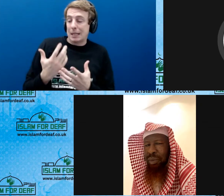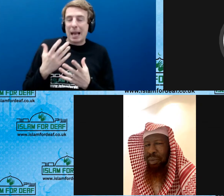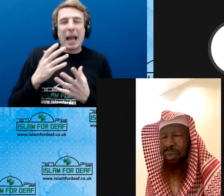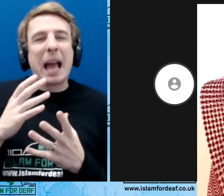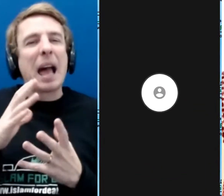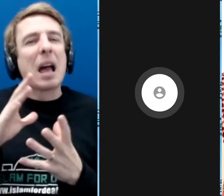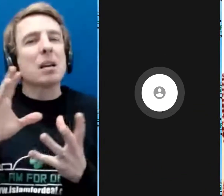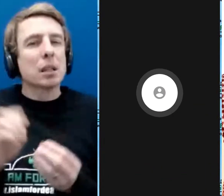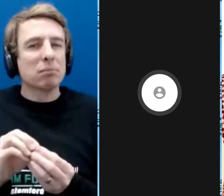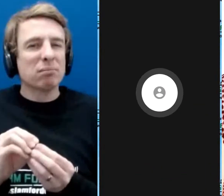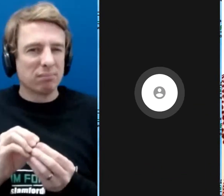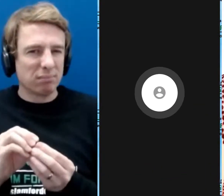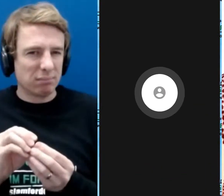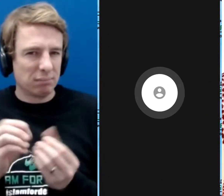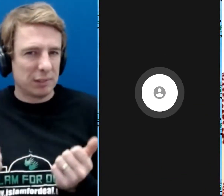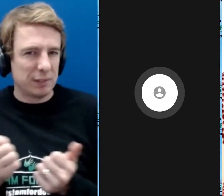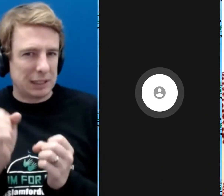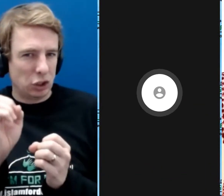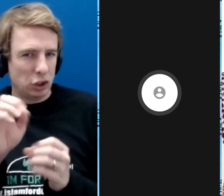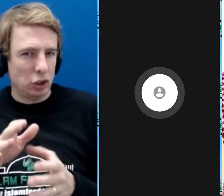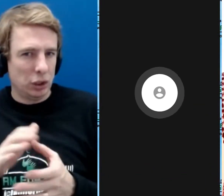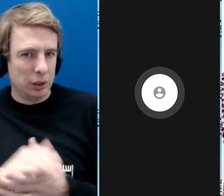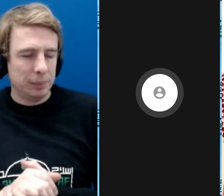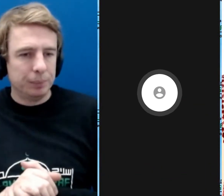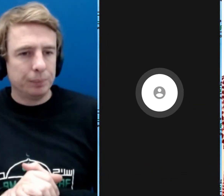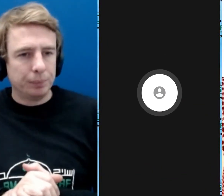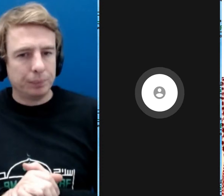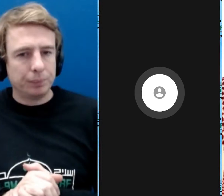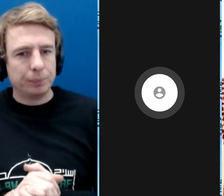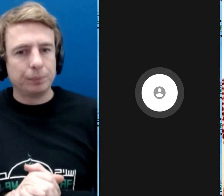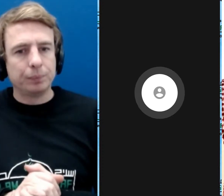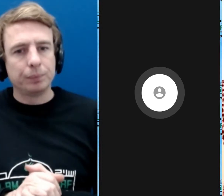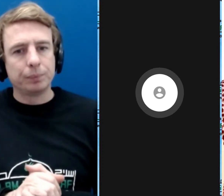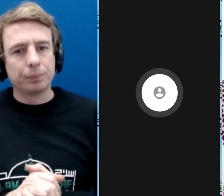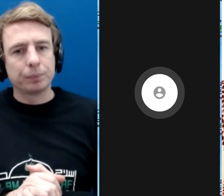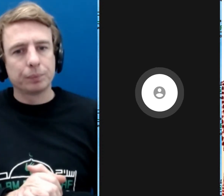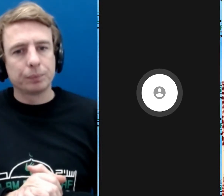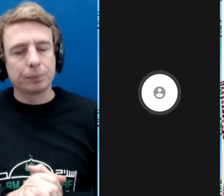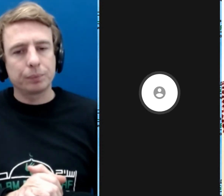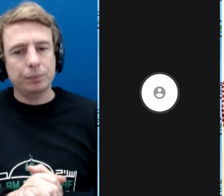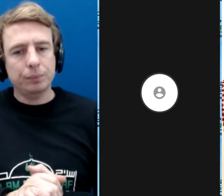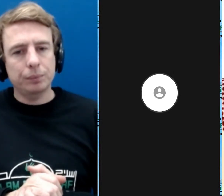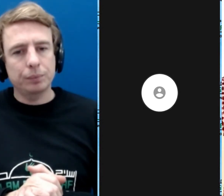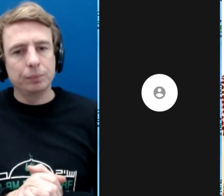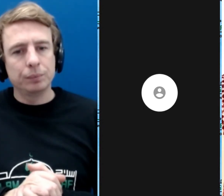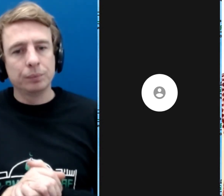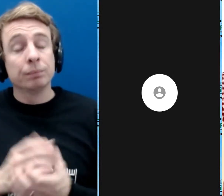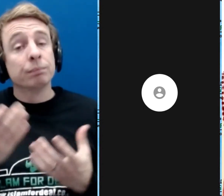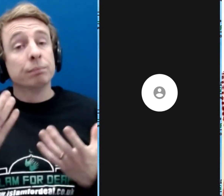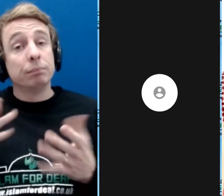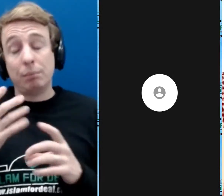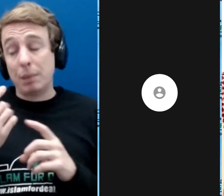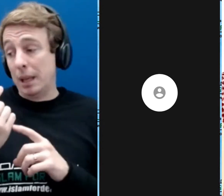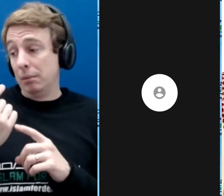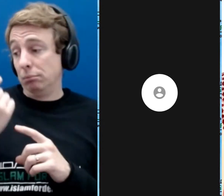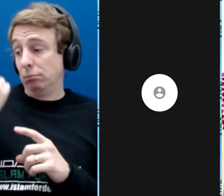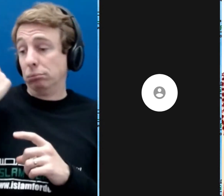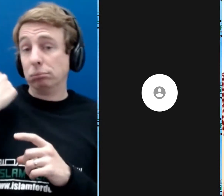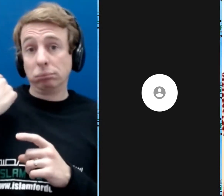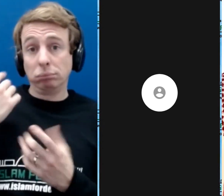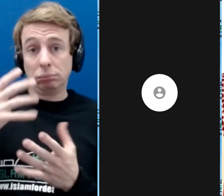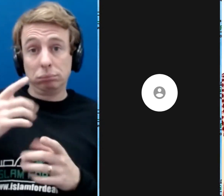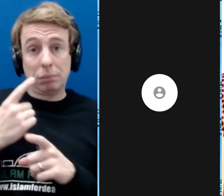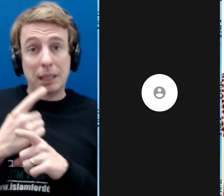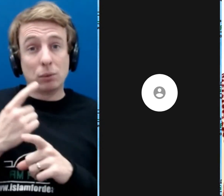نعم. And we reached the chapter, the palm fiber. قال تعالى